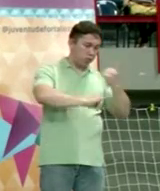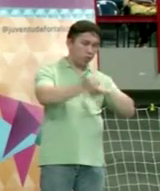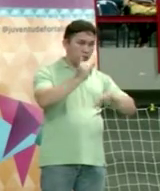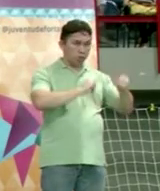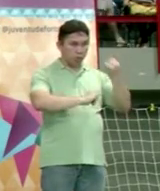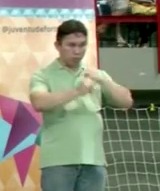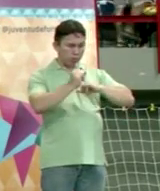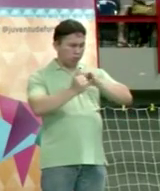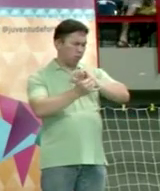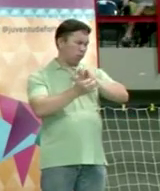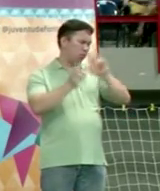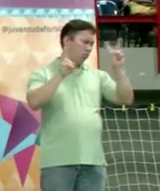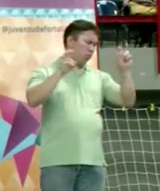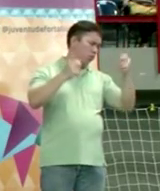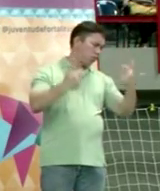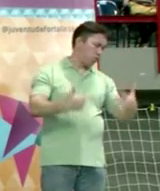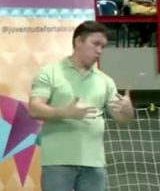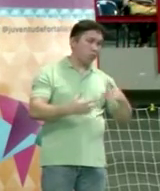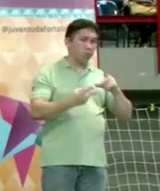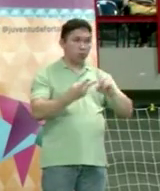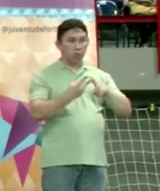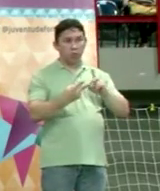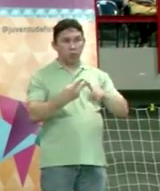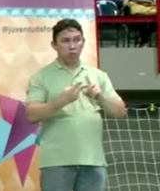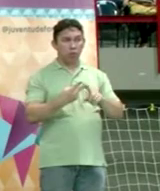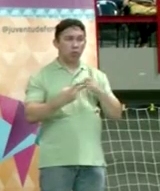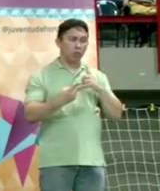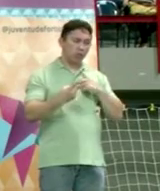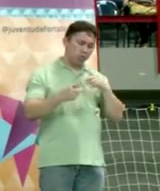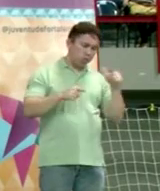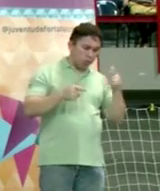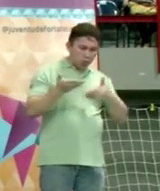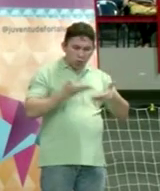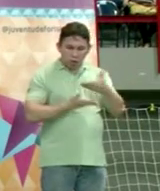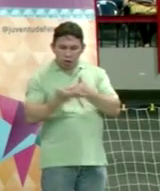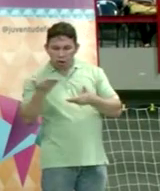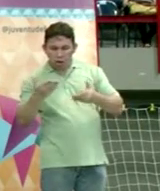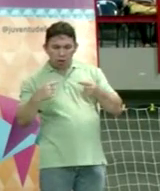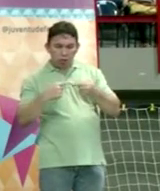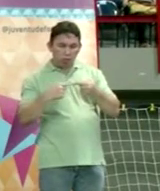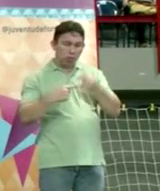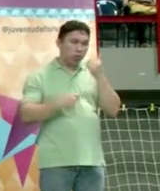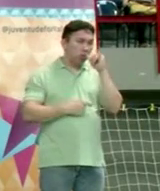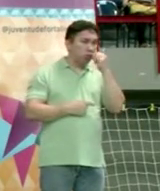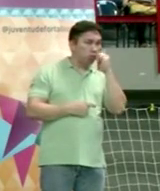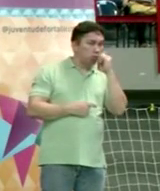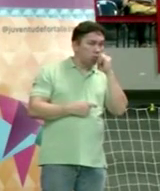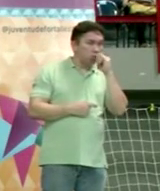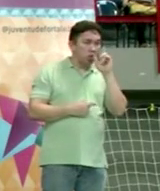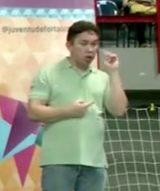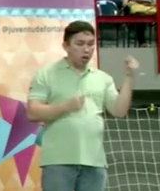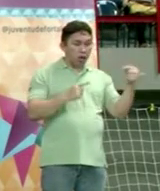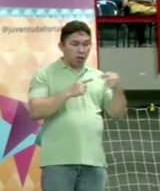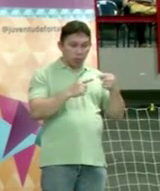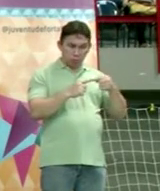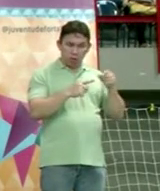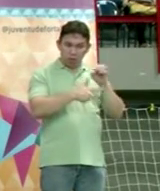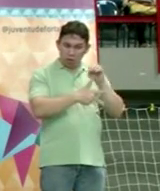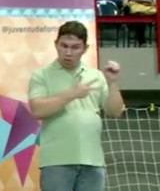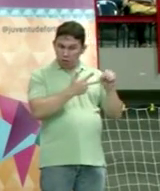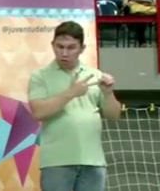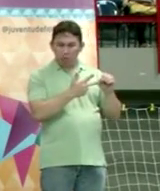envolvendo estequiometria, como trabalhando essas relações energéticas, tá? Então, é um ponto que o